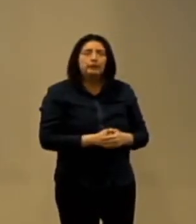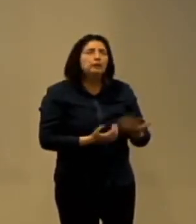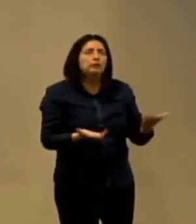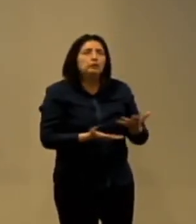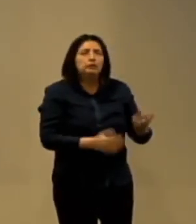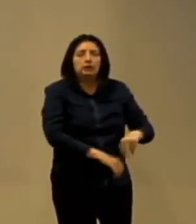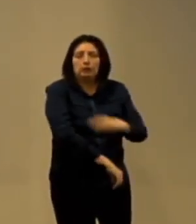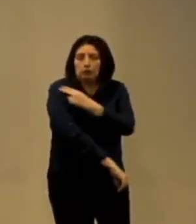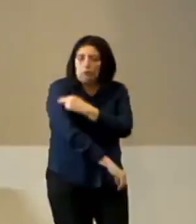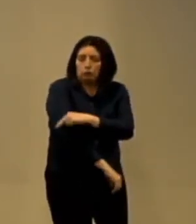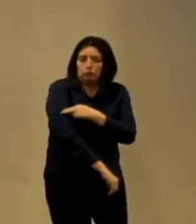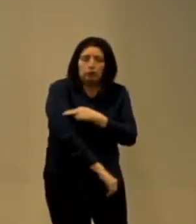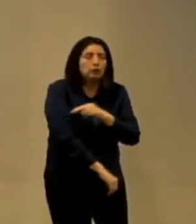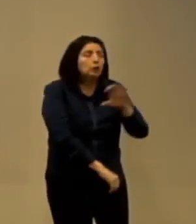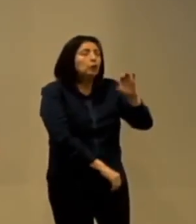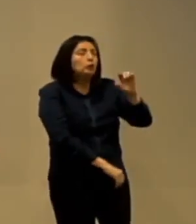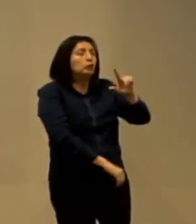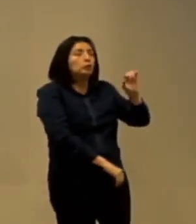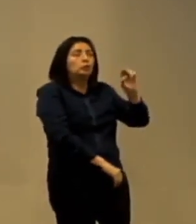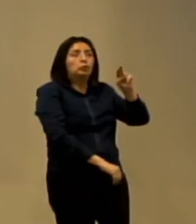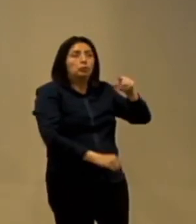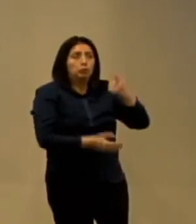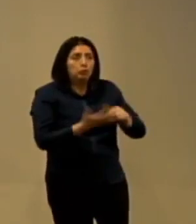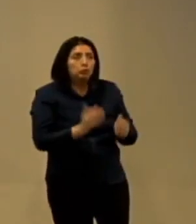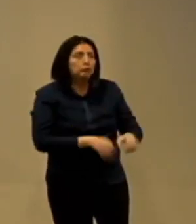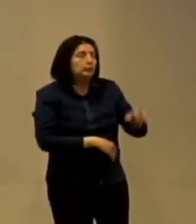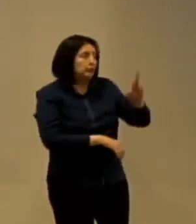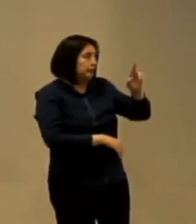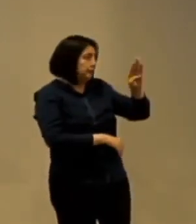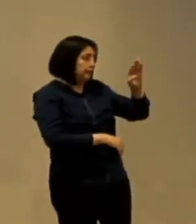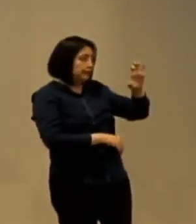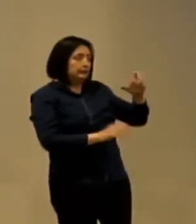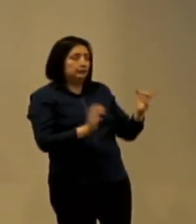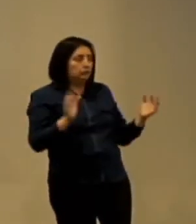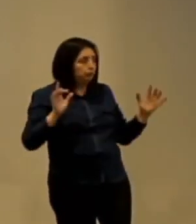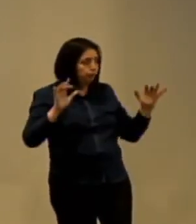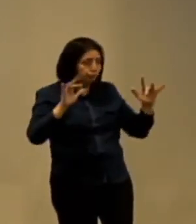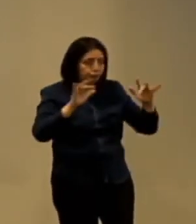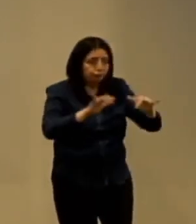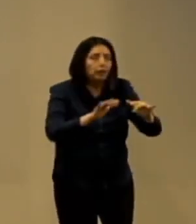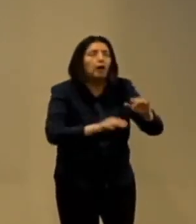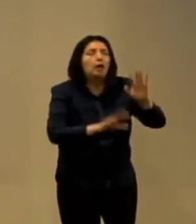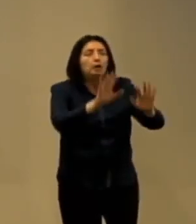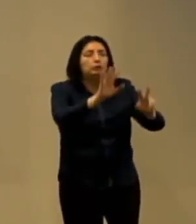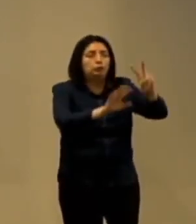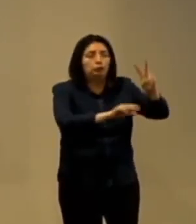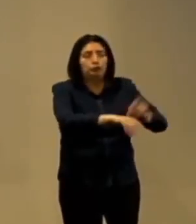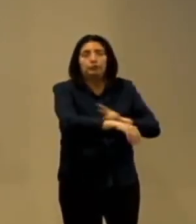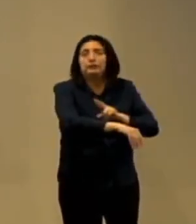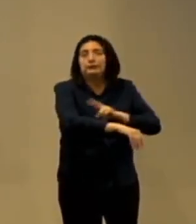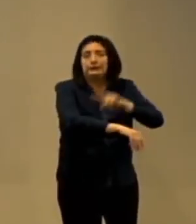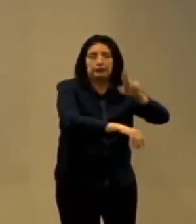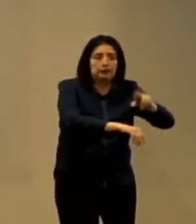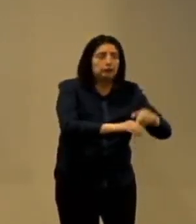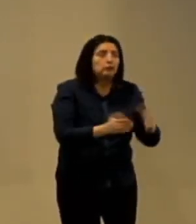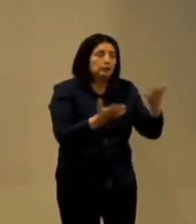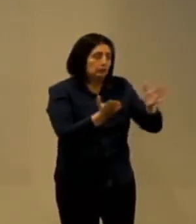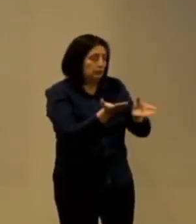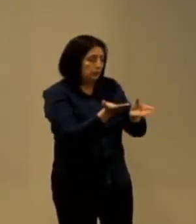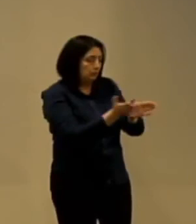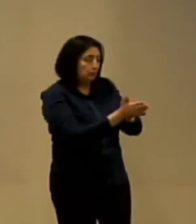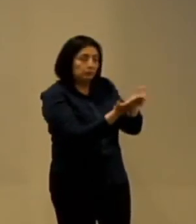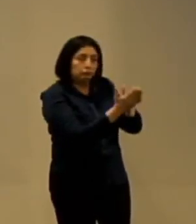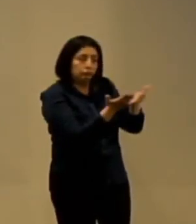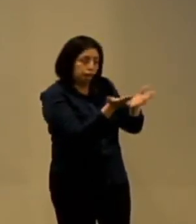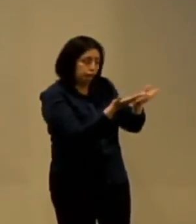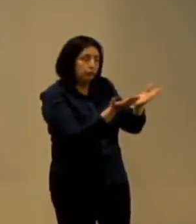Hotel Colón hay un curso que estamos haciendo sobre rehabilitación basada en comunidad con 12 regiones, donde estamos dándole 2 instrumentos. El manual para el